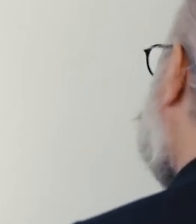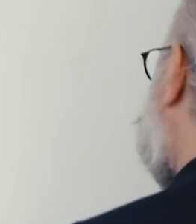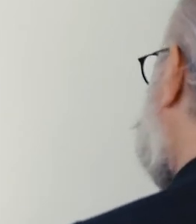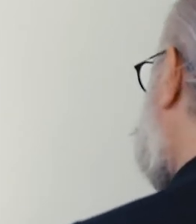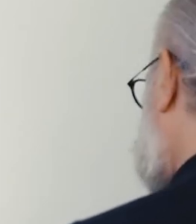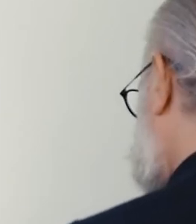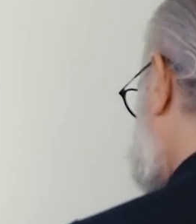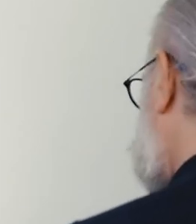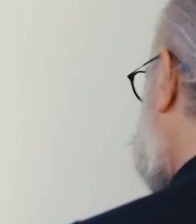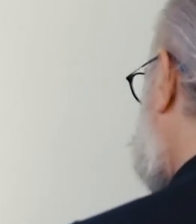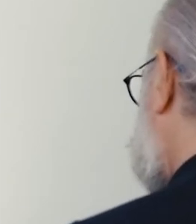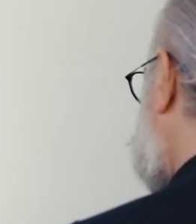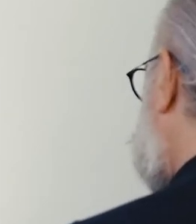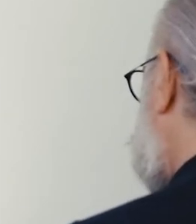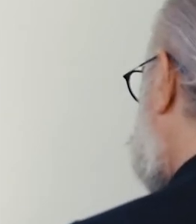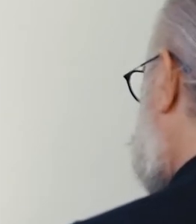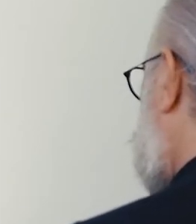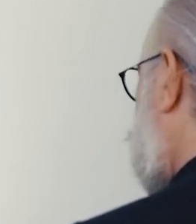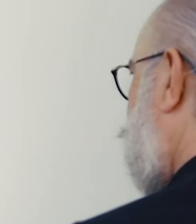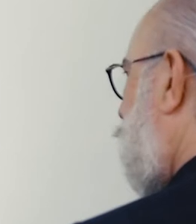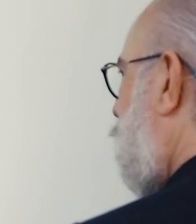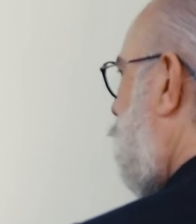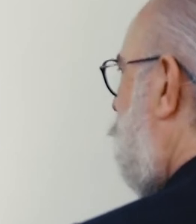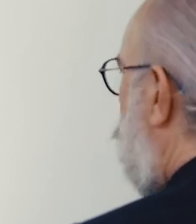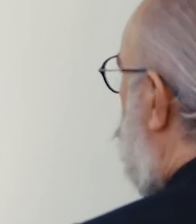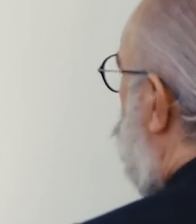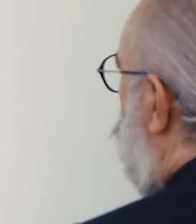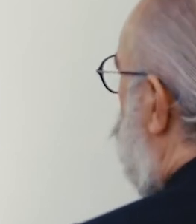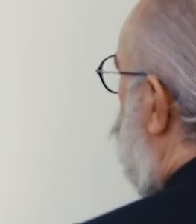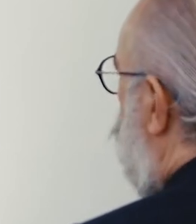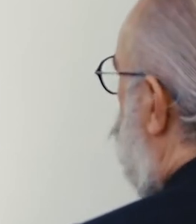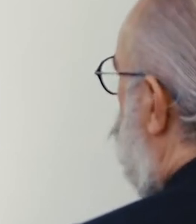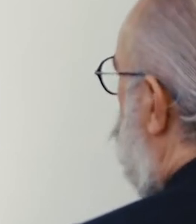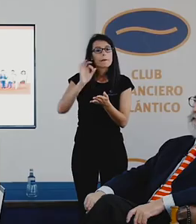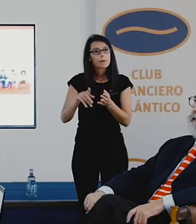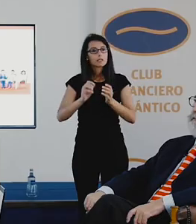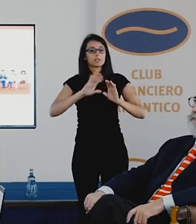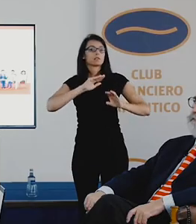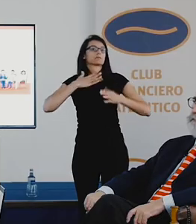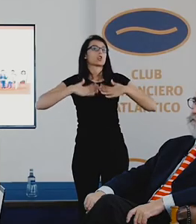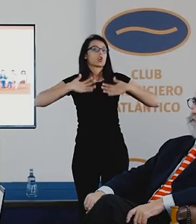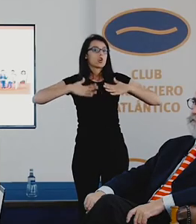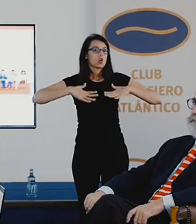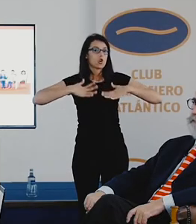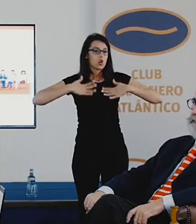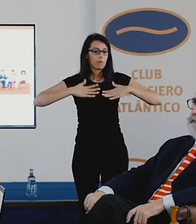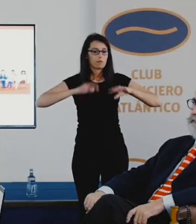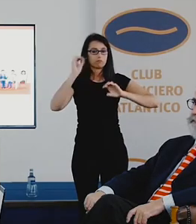hacerla horizontal y ponerla bajito. Con lo cual ya no solo arrodillarse, sino además bajita y tener que meter prenda a prenda porque claro, no se puede volcar un